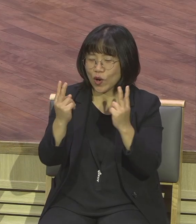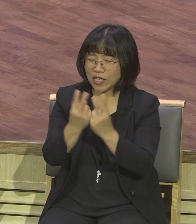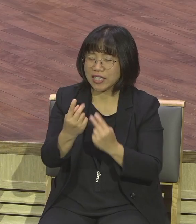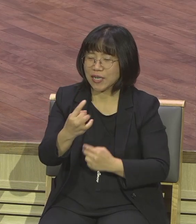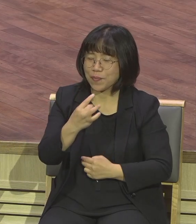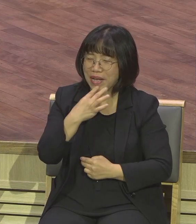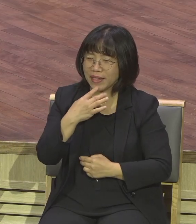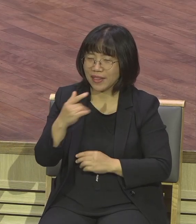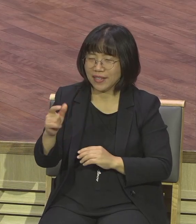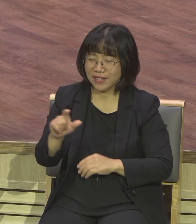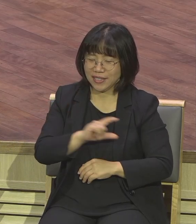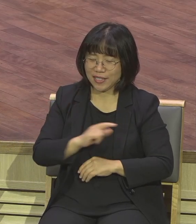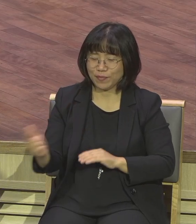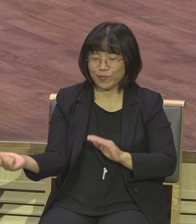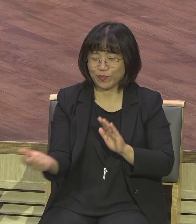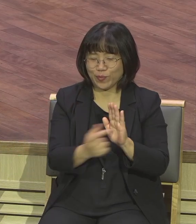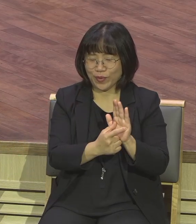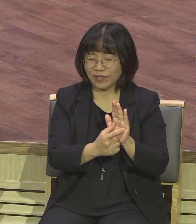거예요.